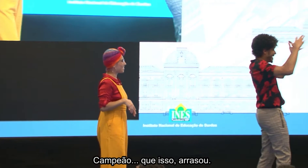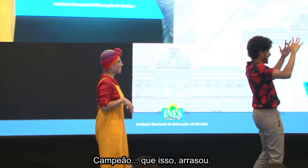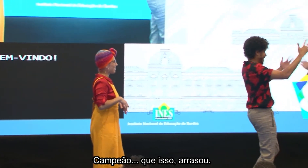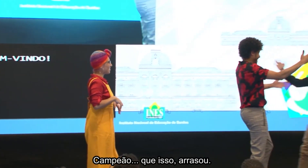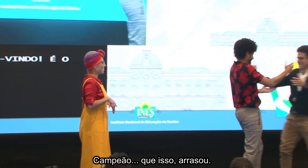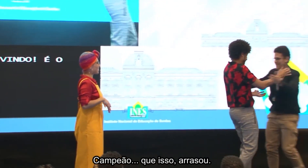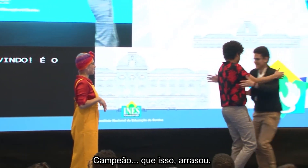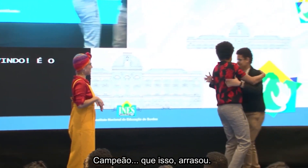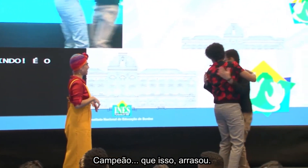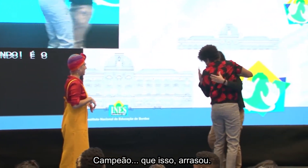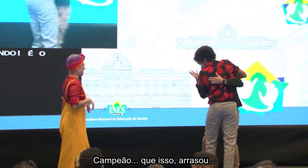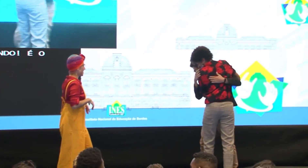isso, arrasou.